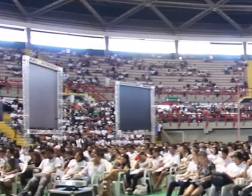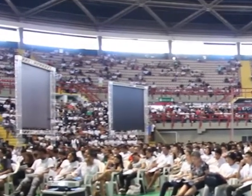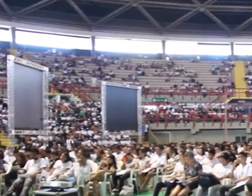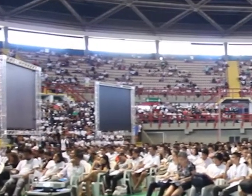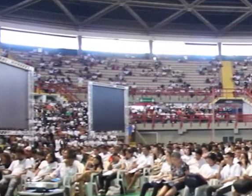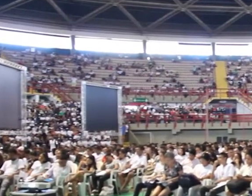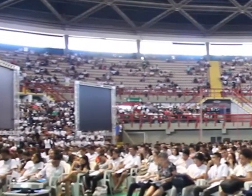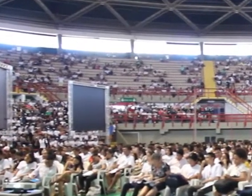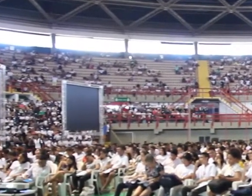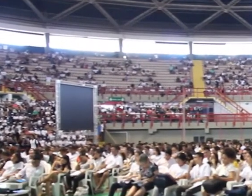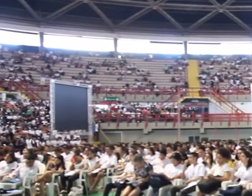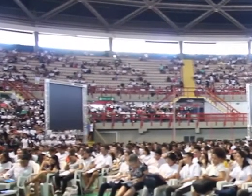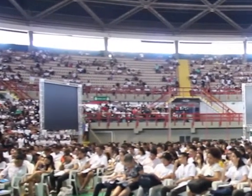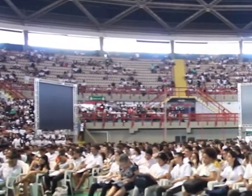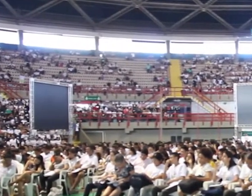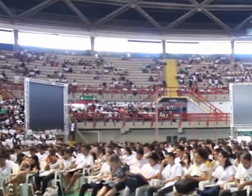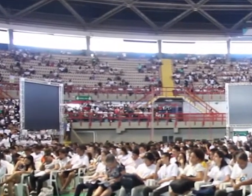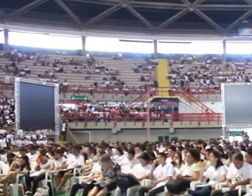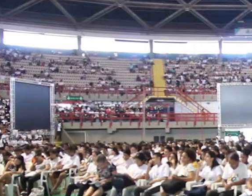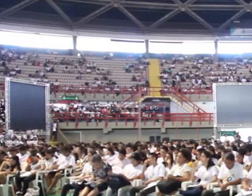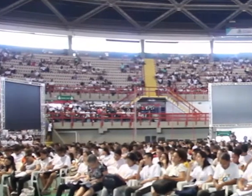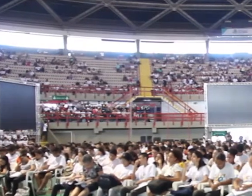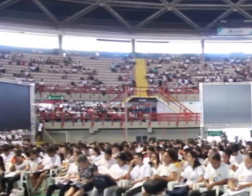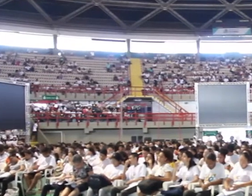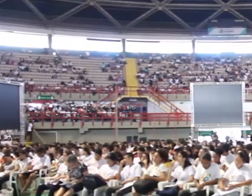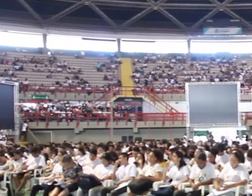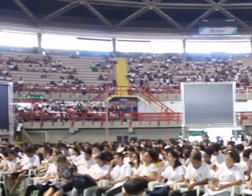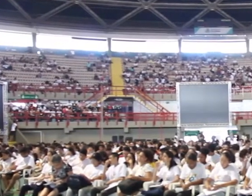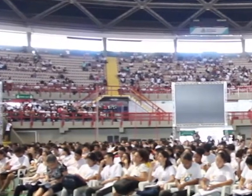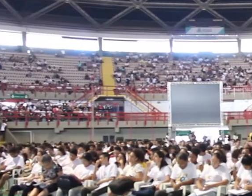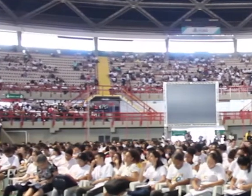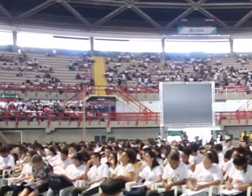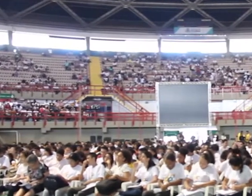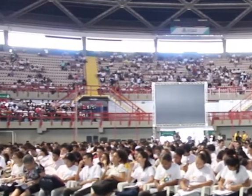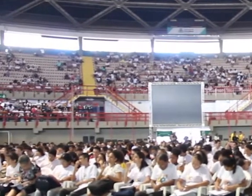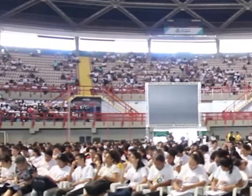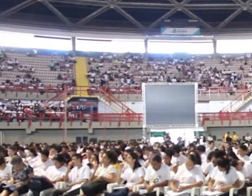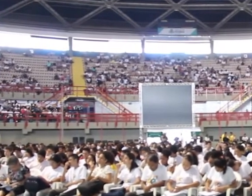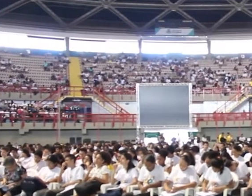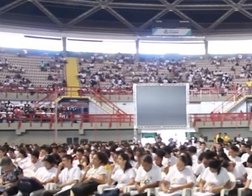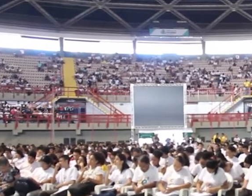bola. Vamos aqui na 5. 5 não, desculpa. A